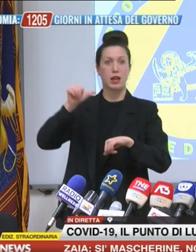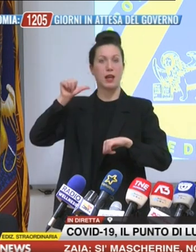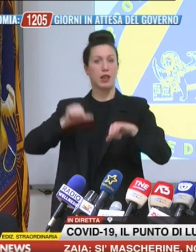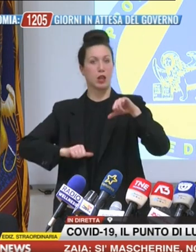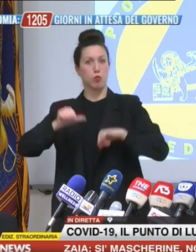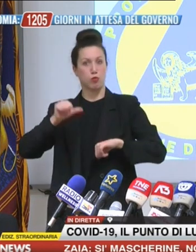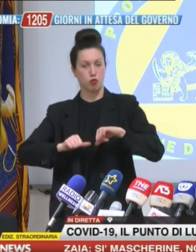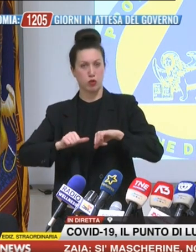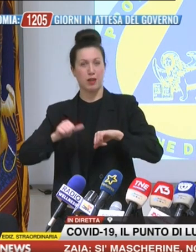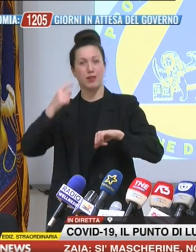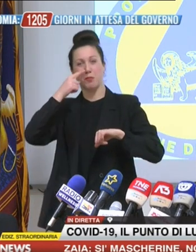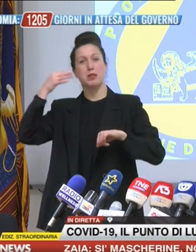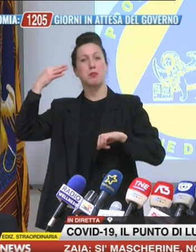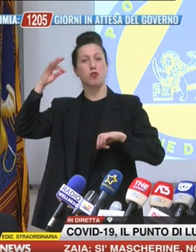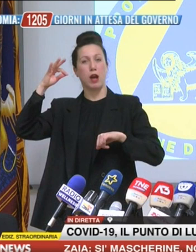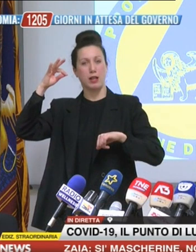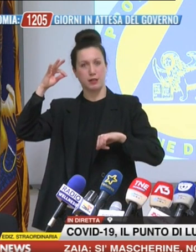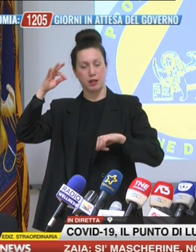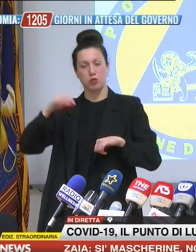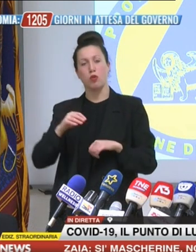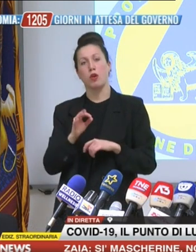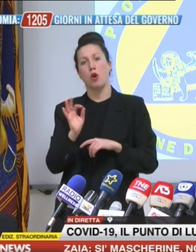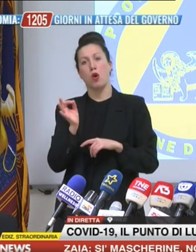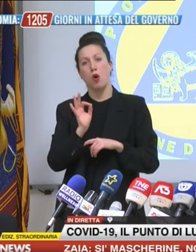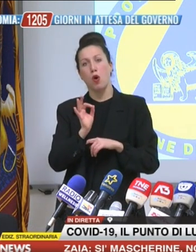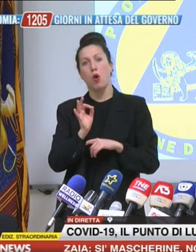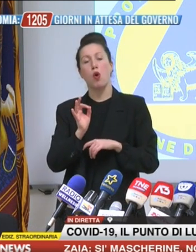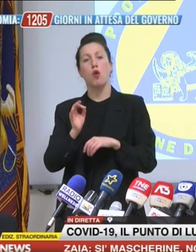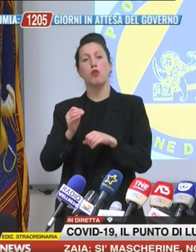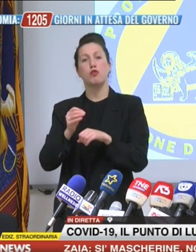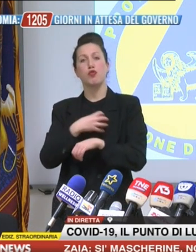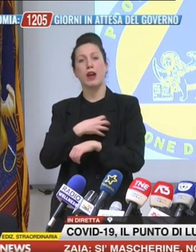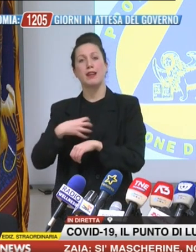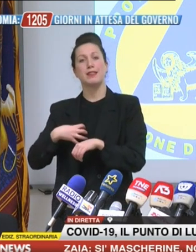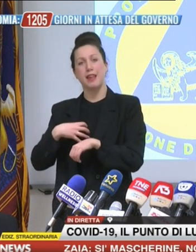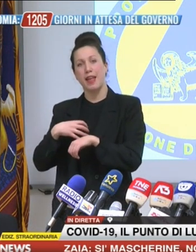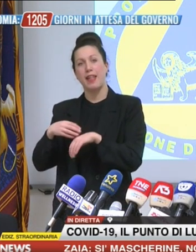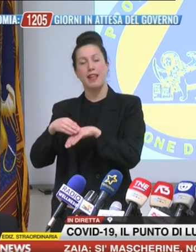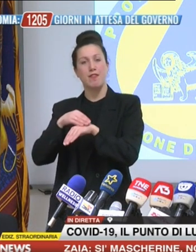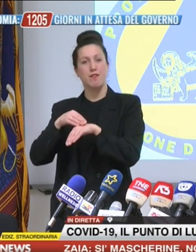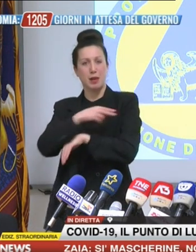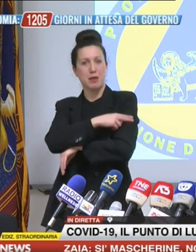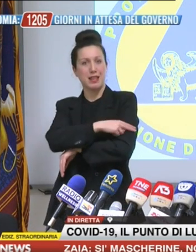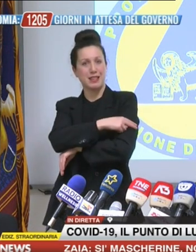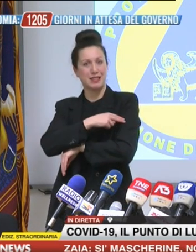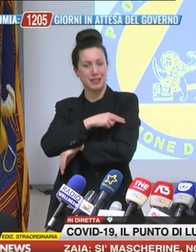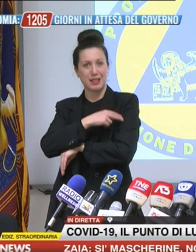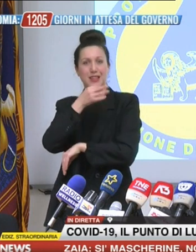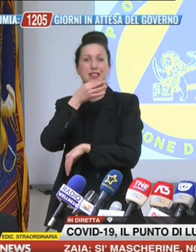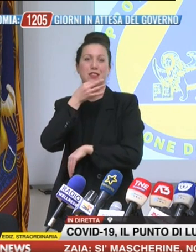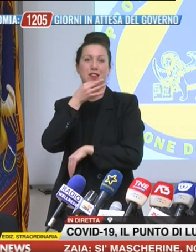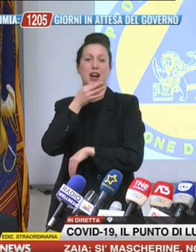scienze infermieristiche, che sono coinvolti e quindi poi fanno anche tirocini all'interno degli ospedali, devono essere